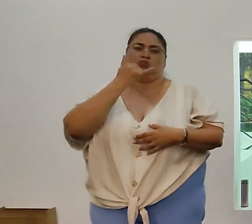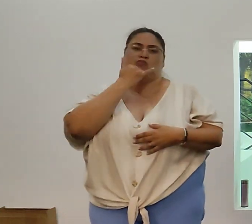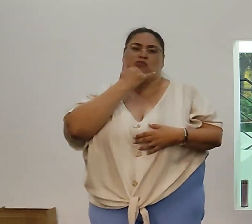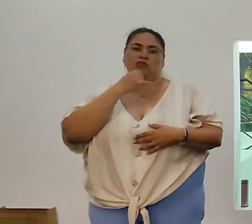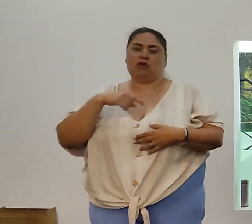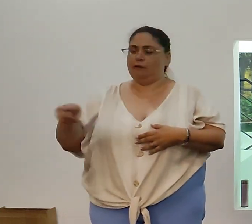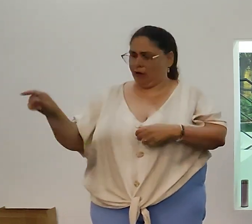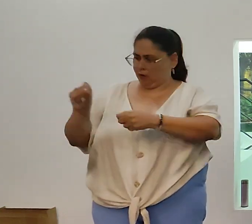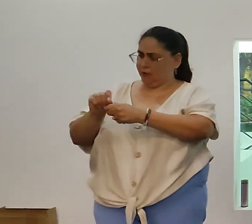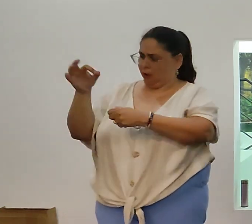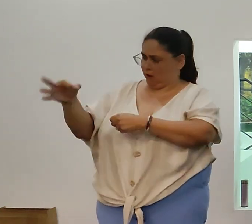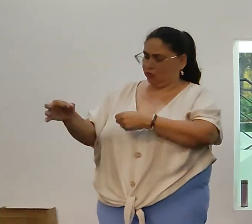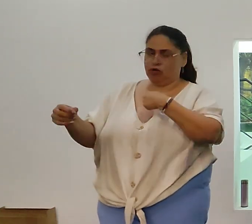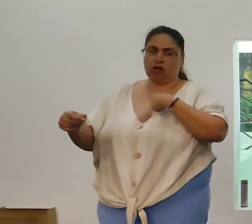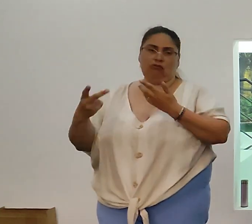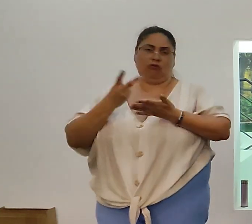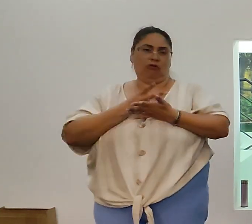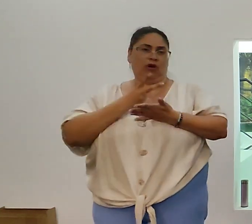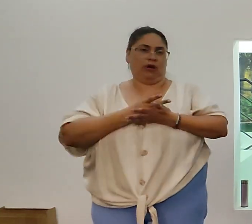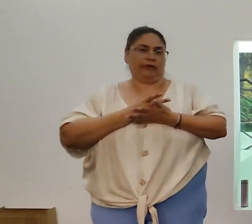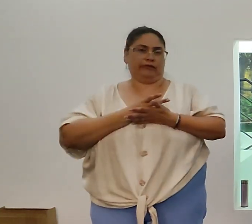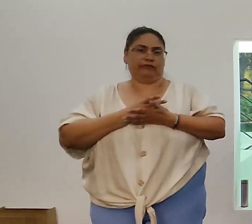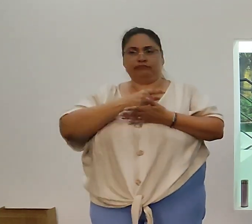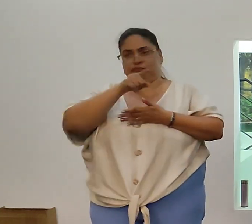seu filho fazer o certo, mas faz o errado?